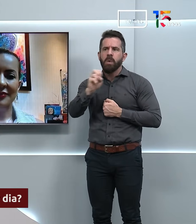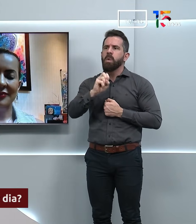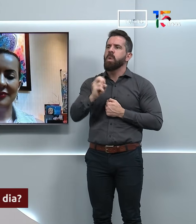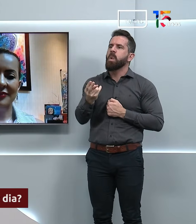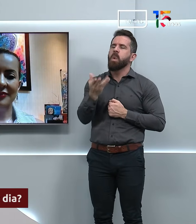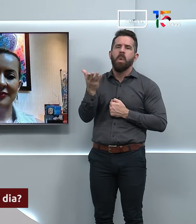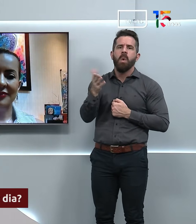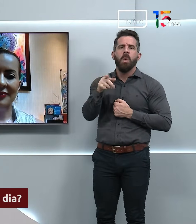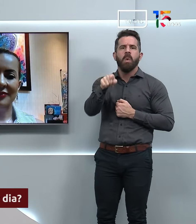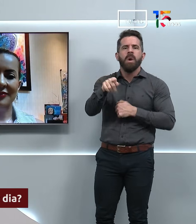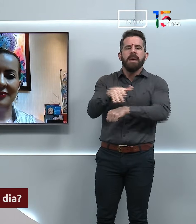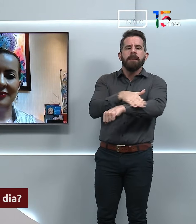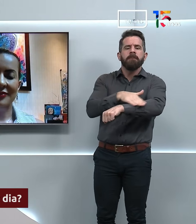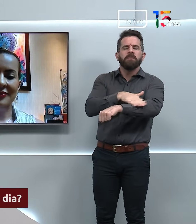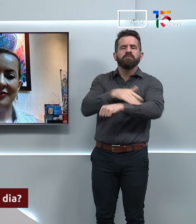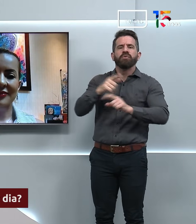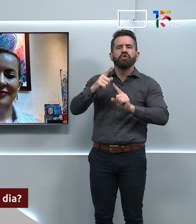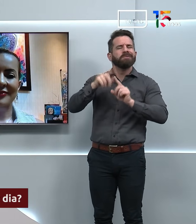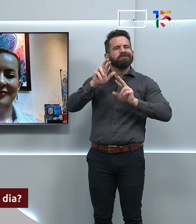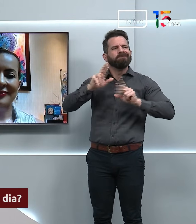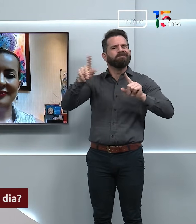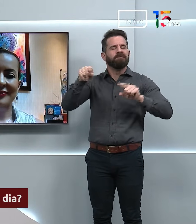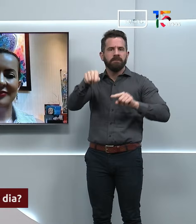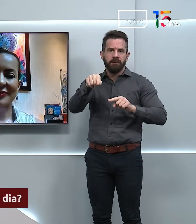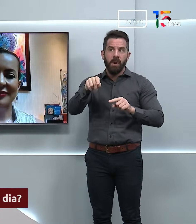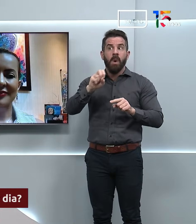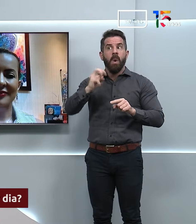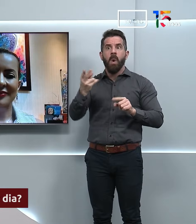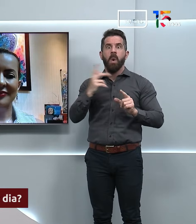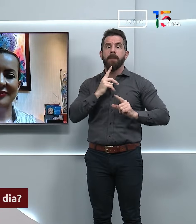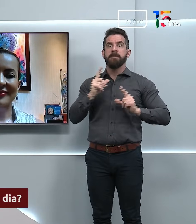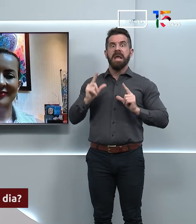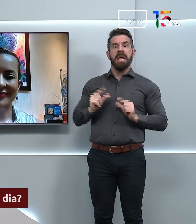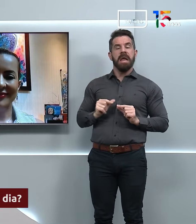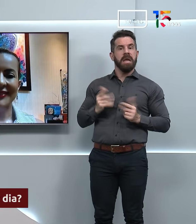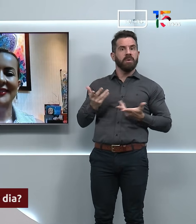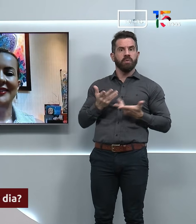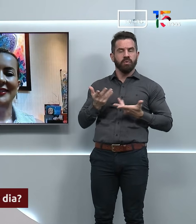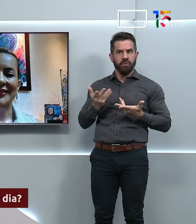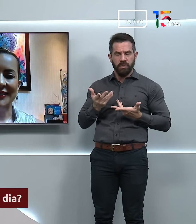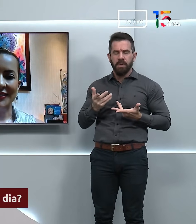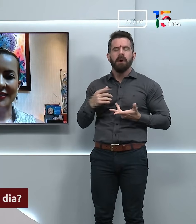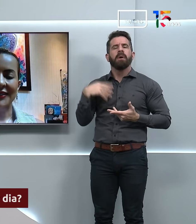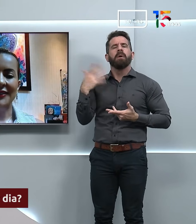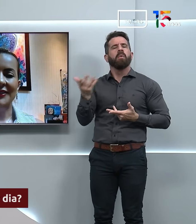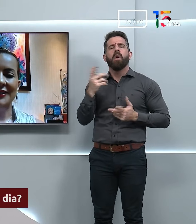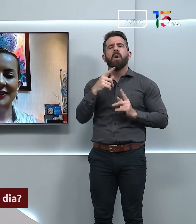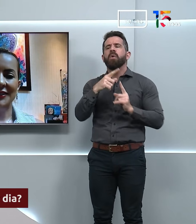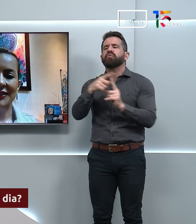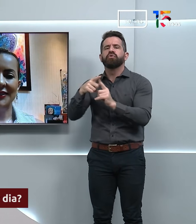condição específica de pele, ou, na verdade, recomendados até menos banhos do que isso, doutora? Quais seriam